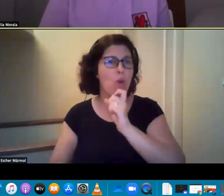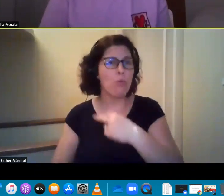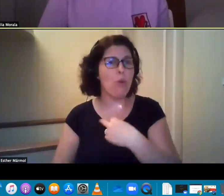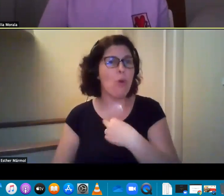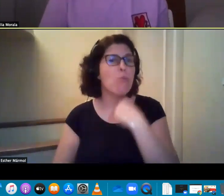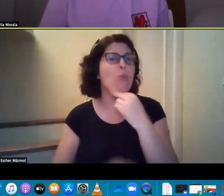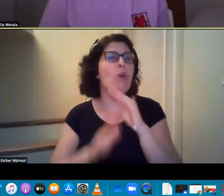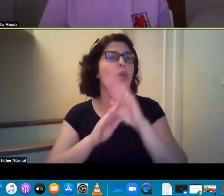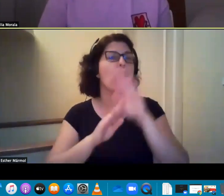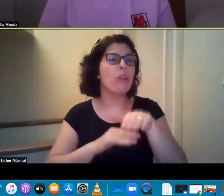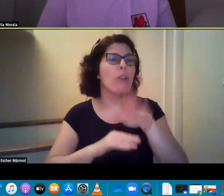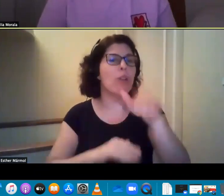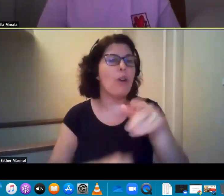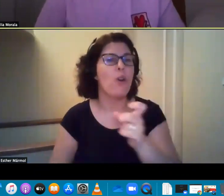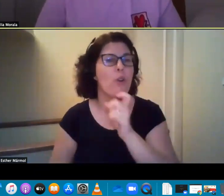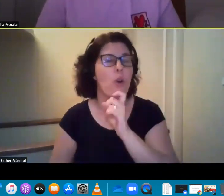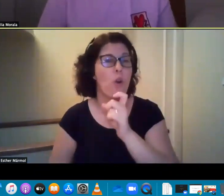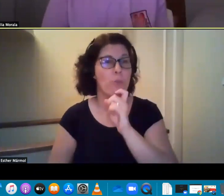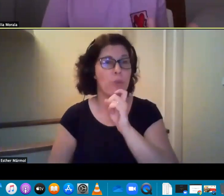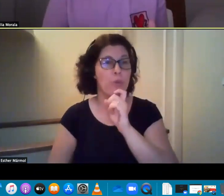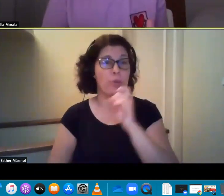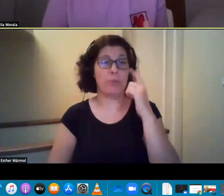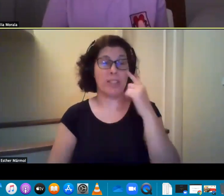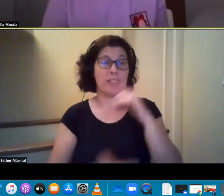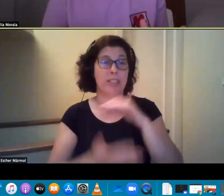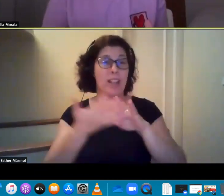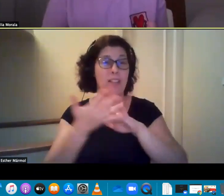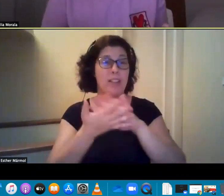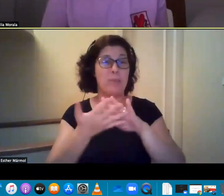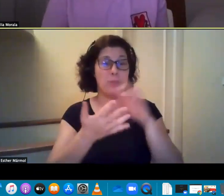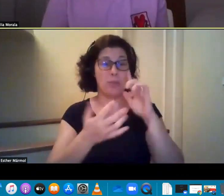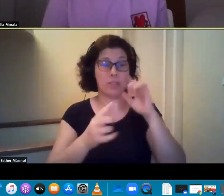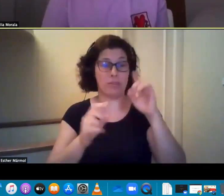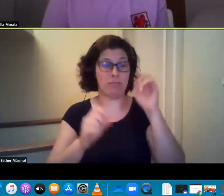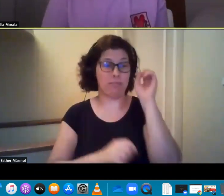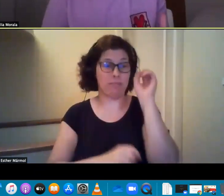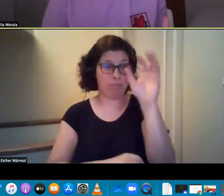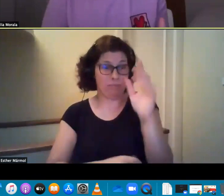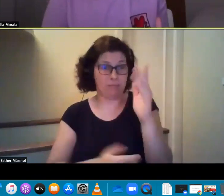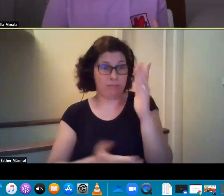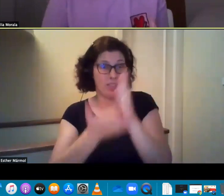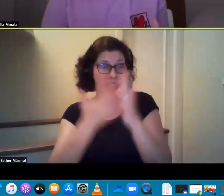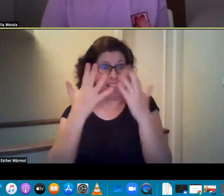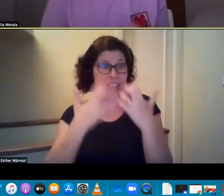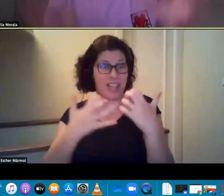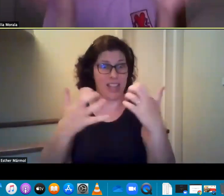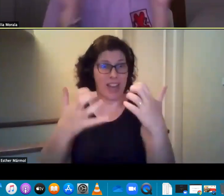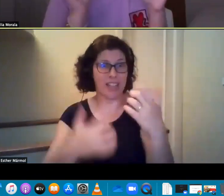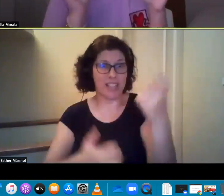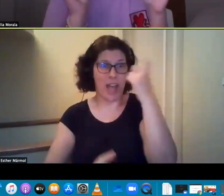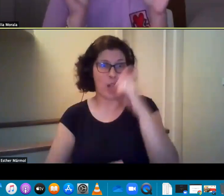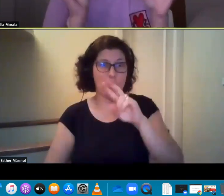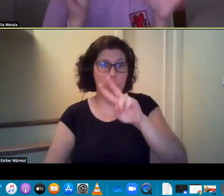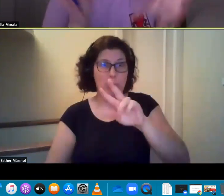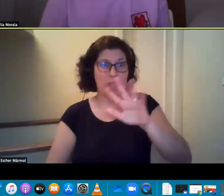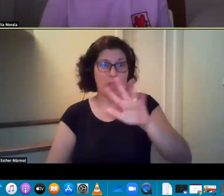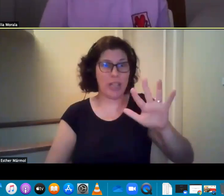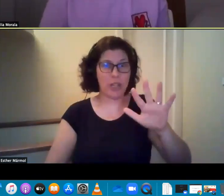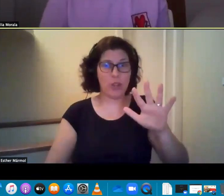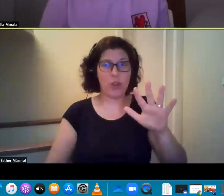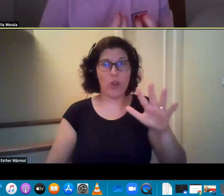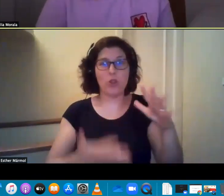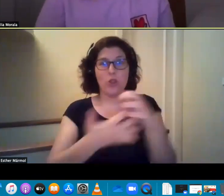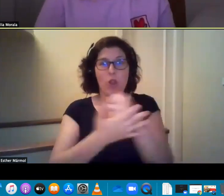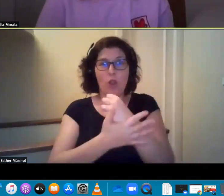digo, cuando al final nos enfrentamos a una clase de a lo mejor 25 alumnos, que todos están expectantes. Además,